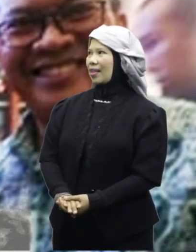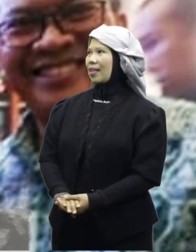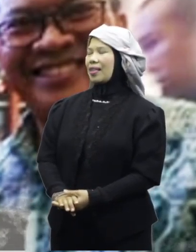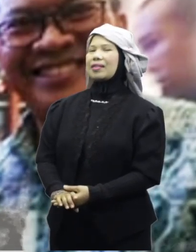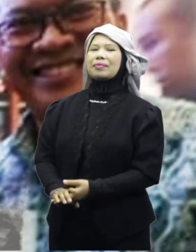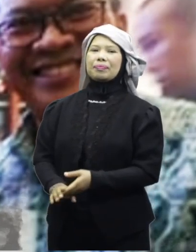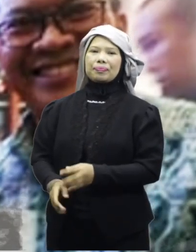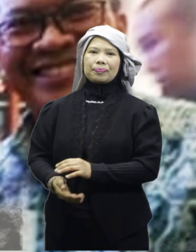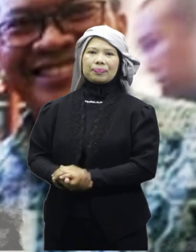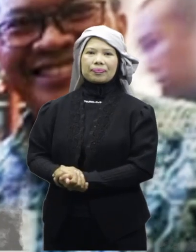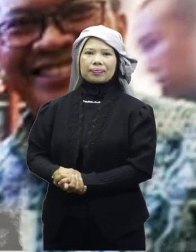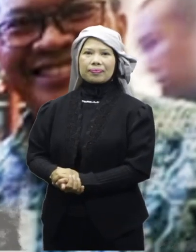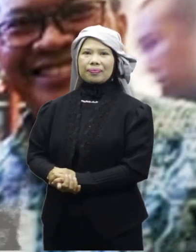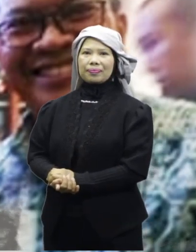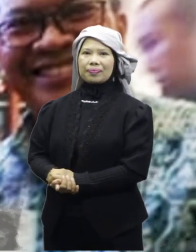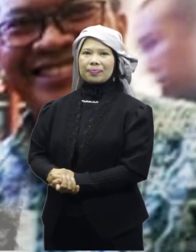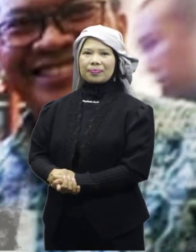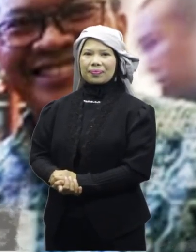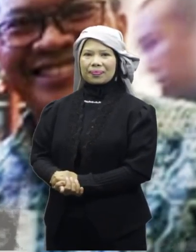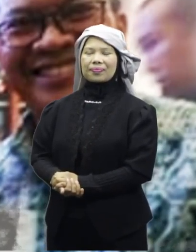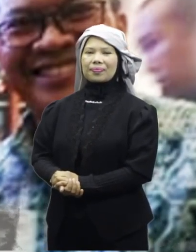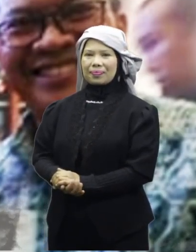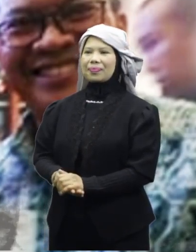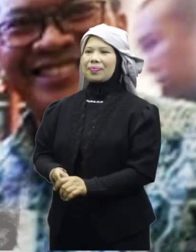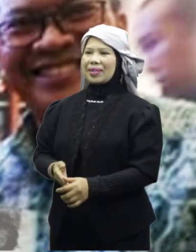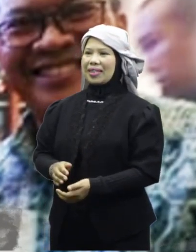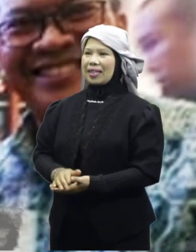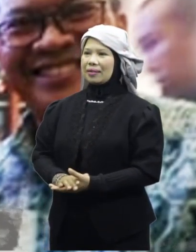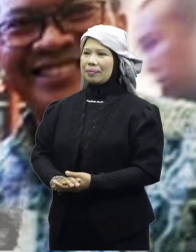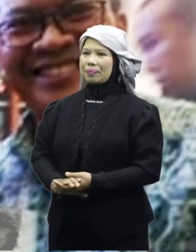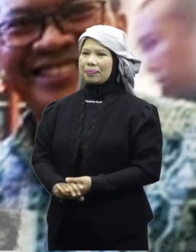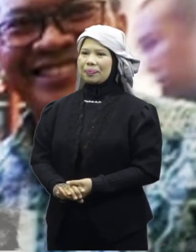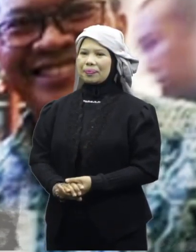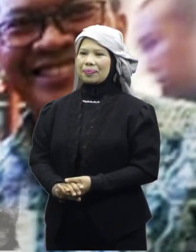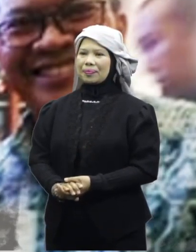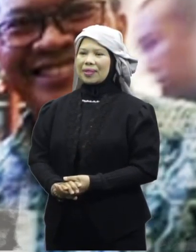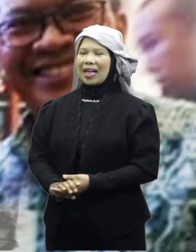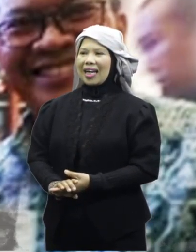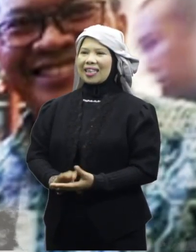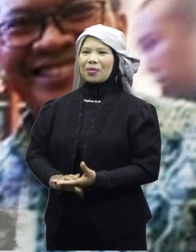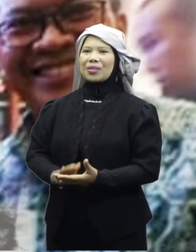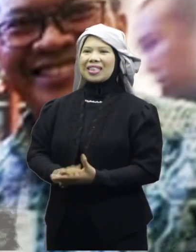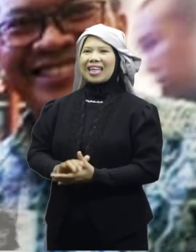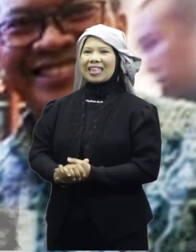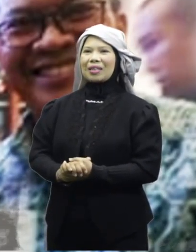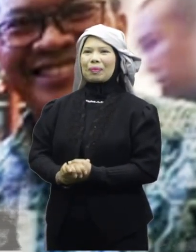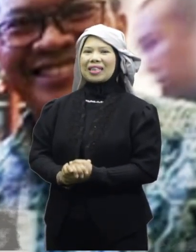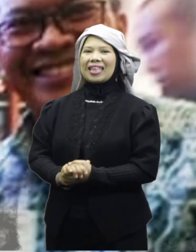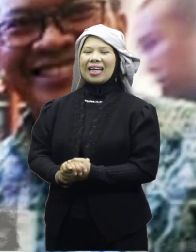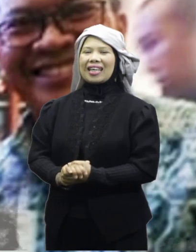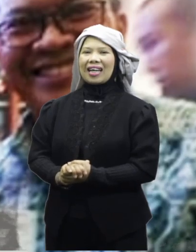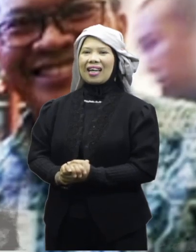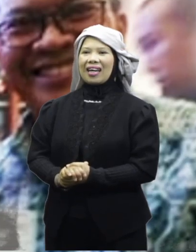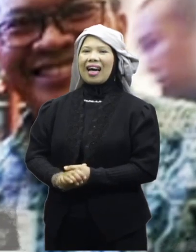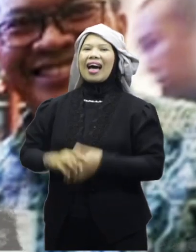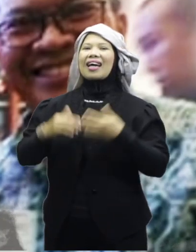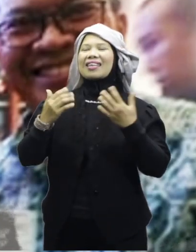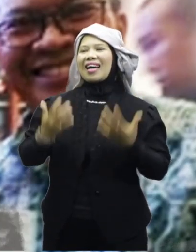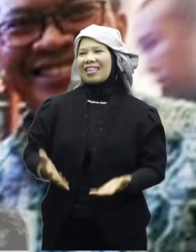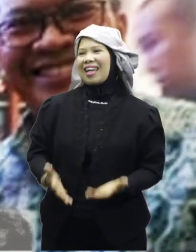kalau bicara tentang attitude tadi, apa kata kunci Mbak Teh? Kata kuncinya yang terpenting